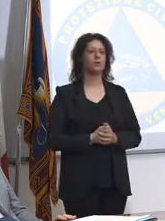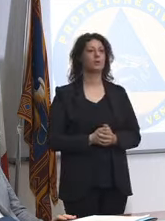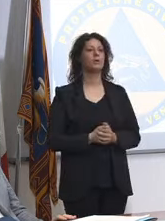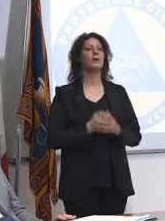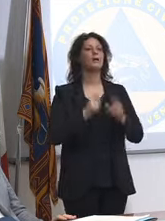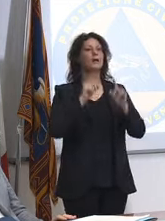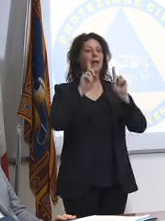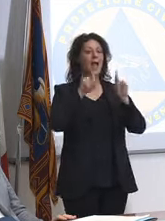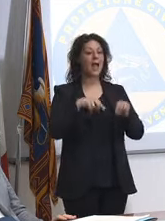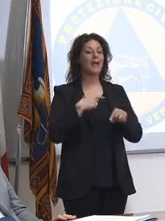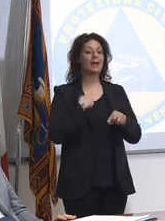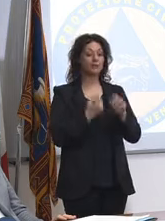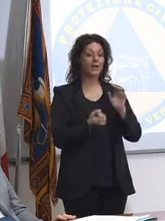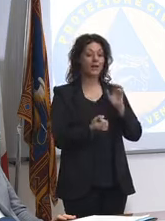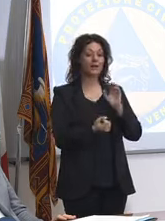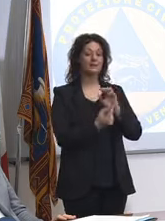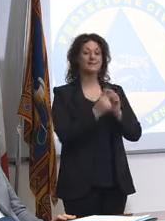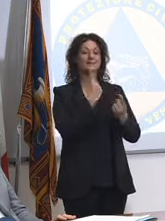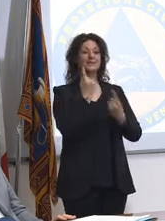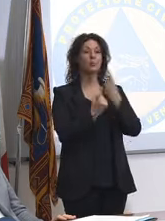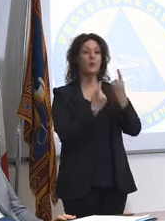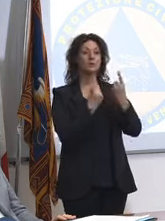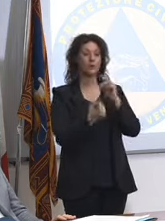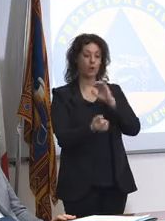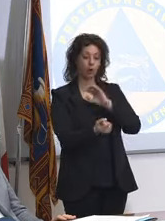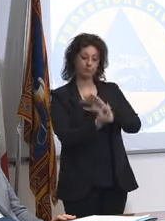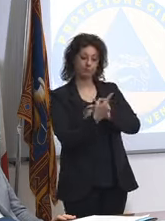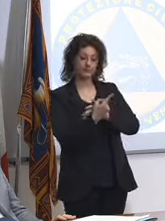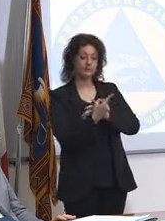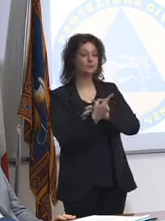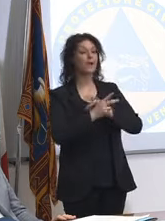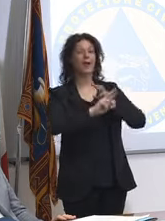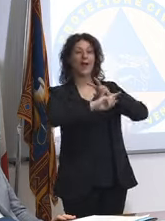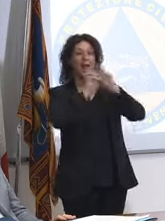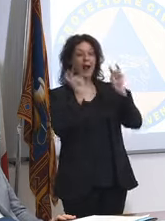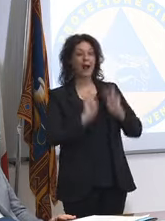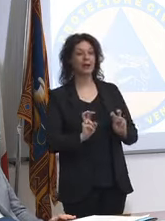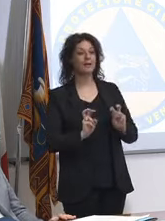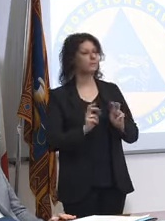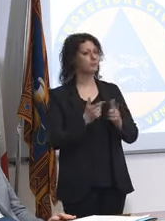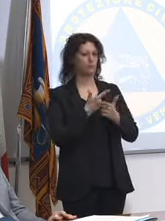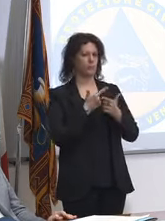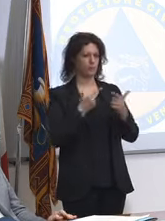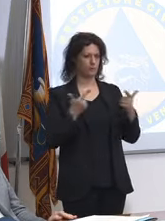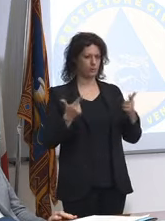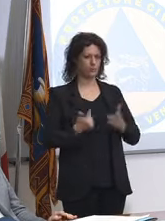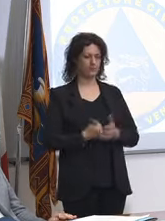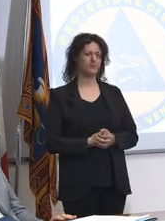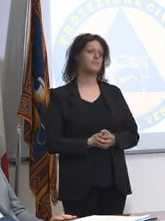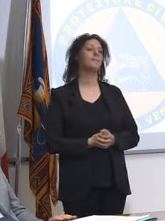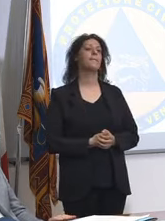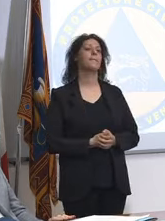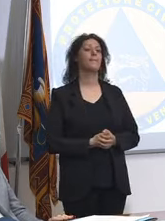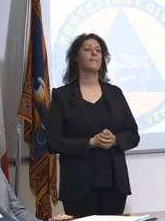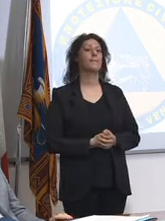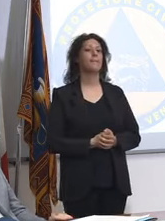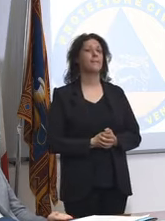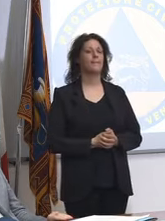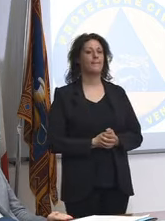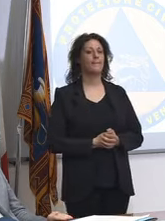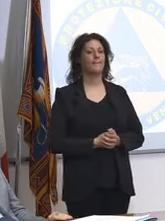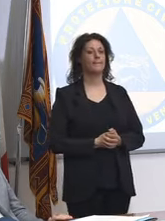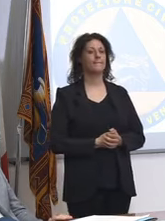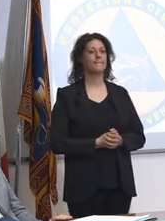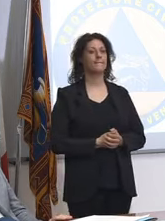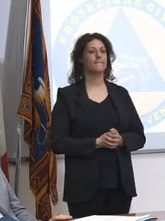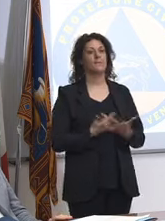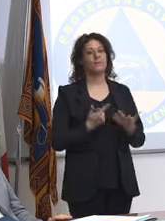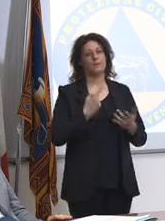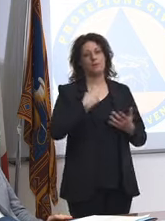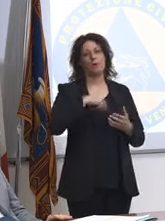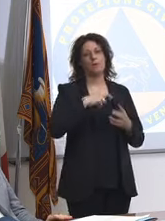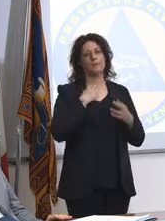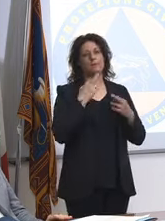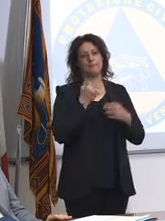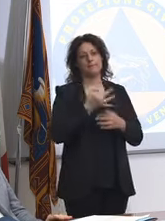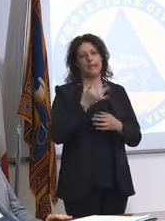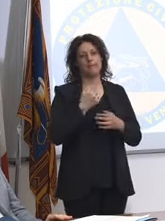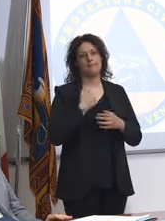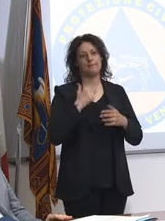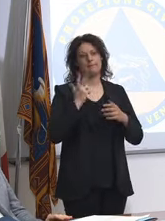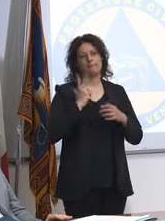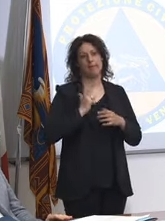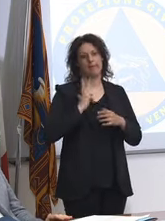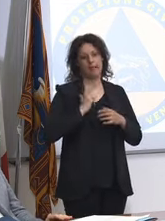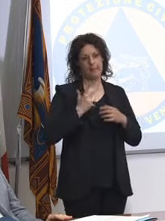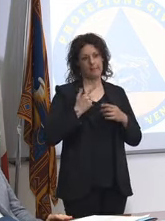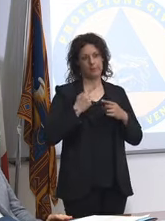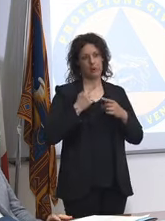casi segnalati abbiamo zero allerte. Quindi sempre tenendo le dita incrociate che insomma le cose